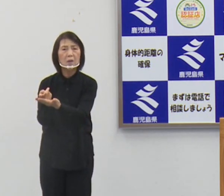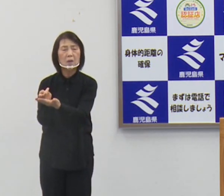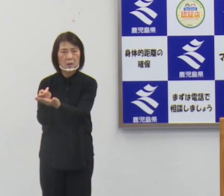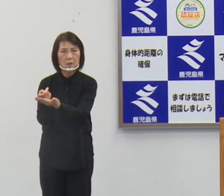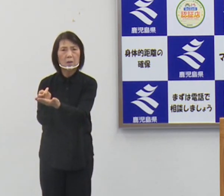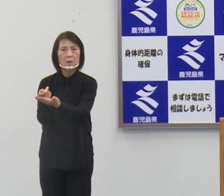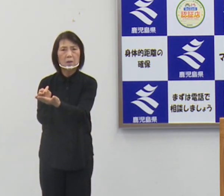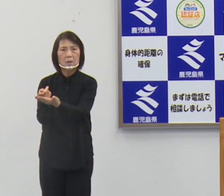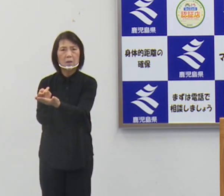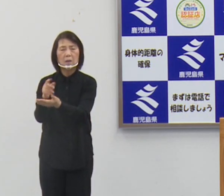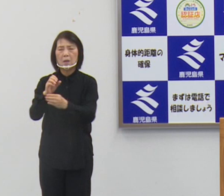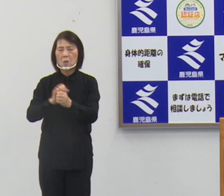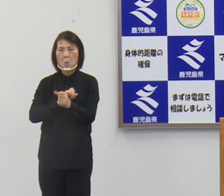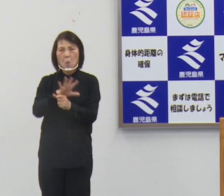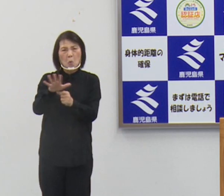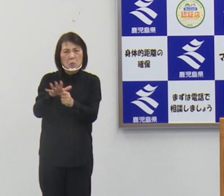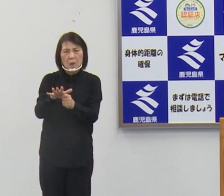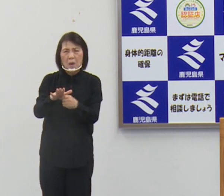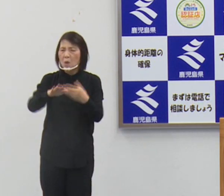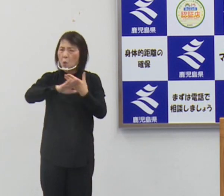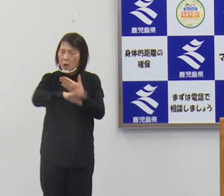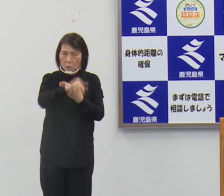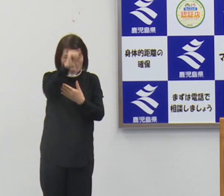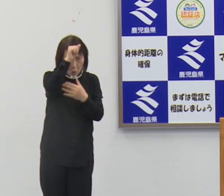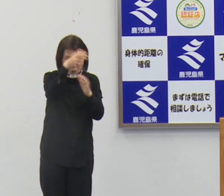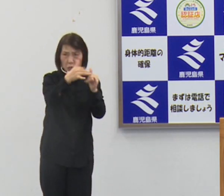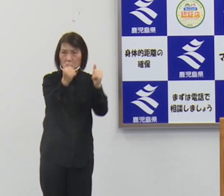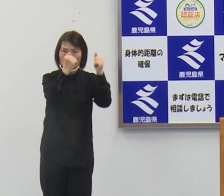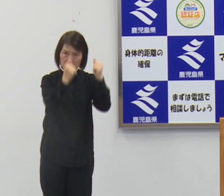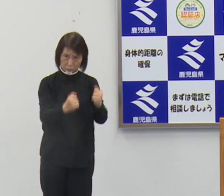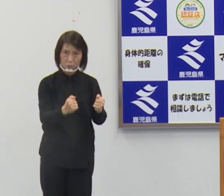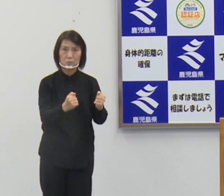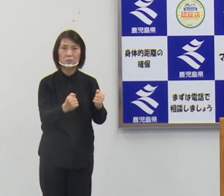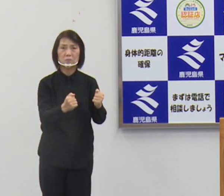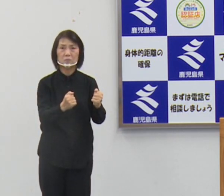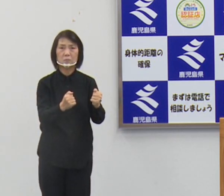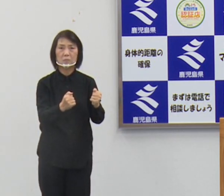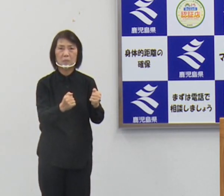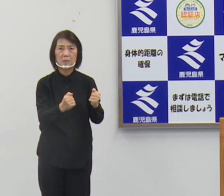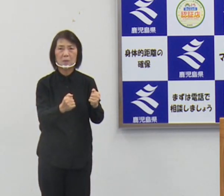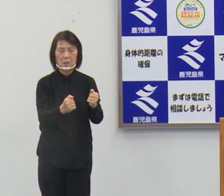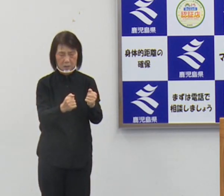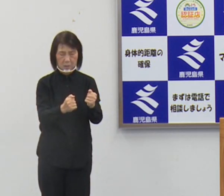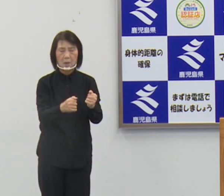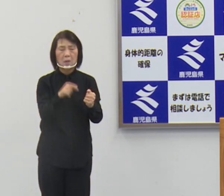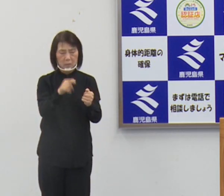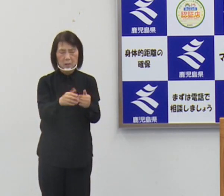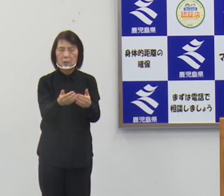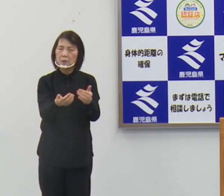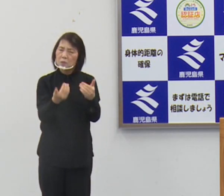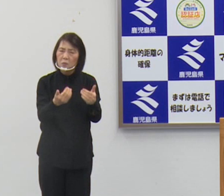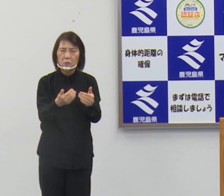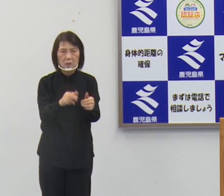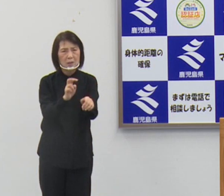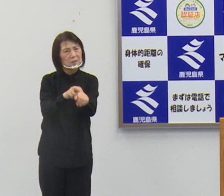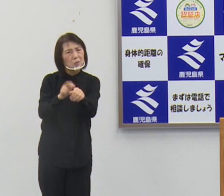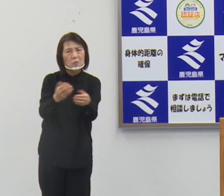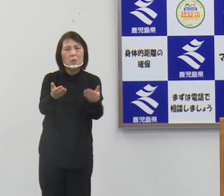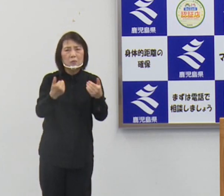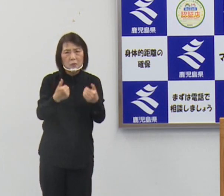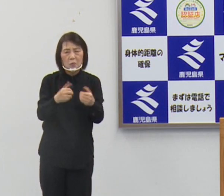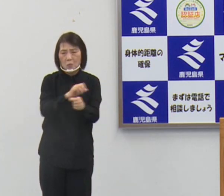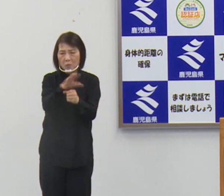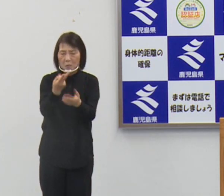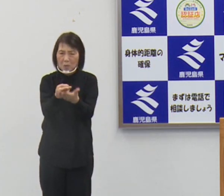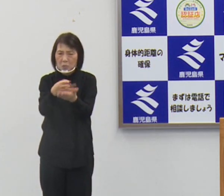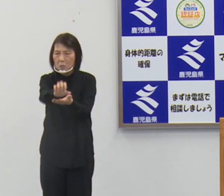はコロナ以外の病気の入院を遅らせたりというようなことをしながらコロナ病床